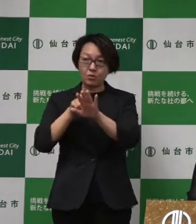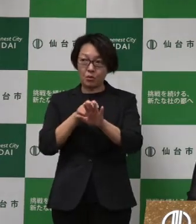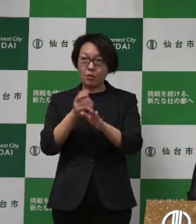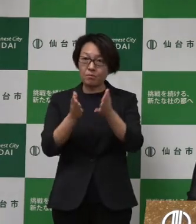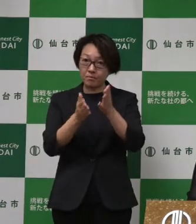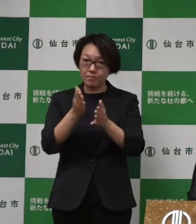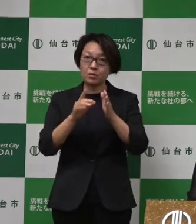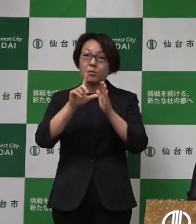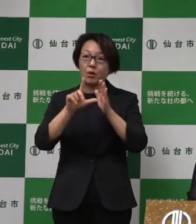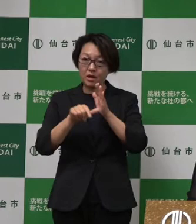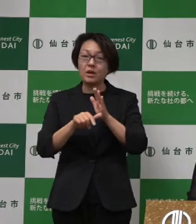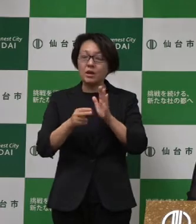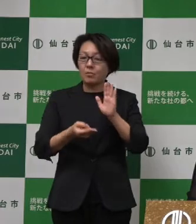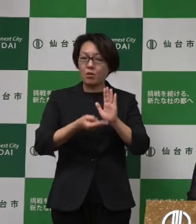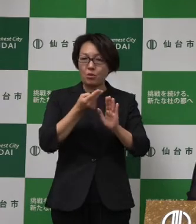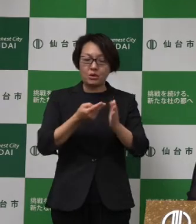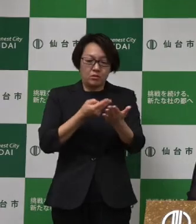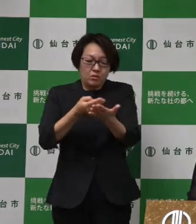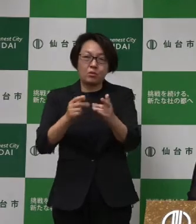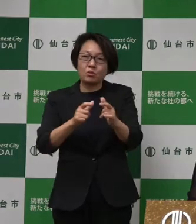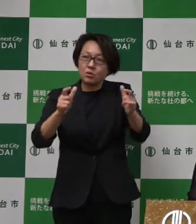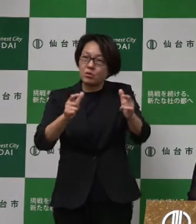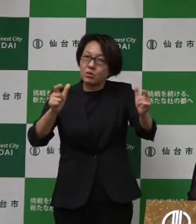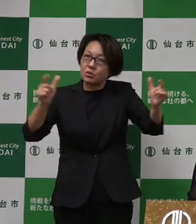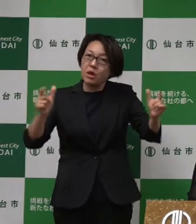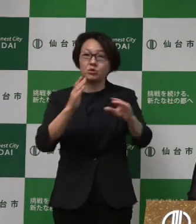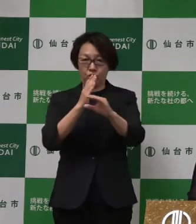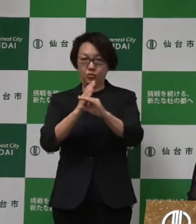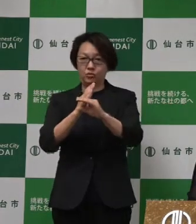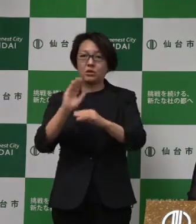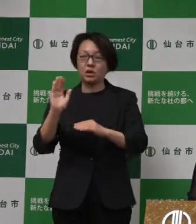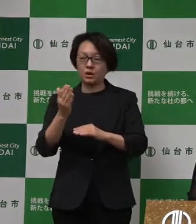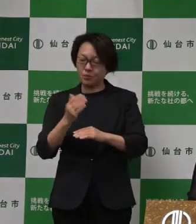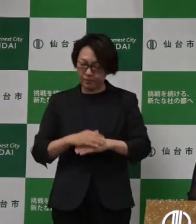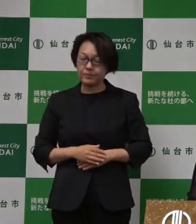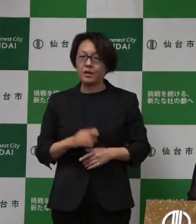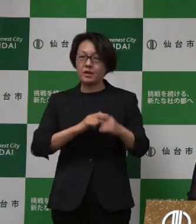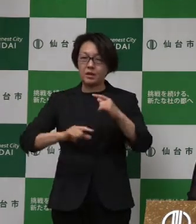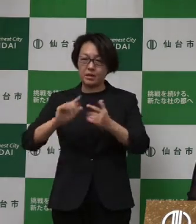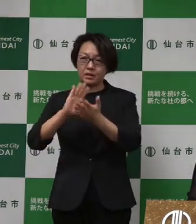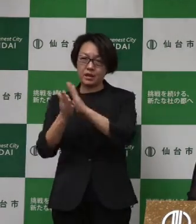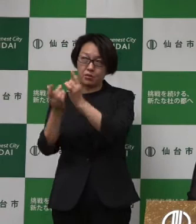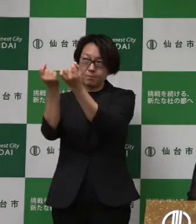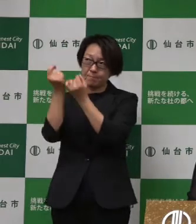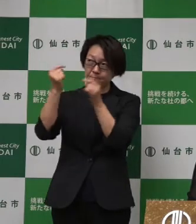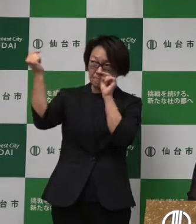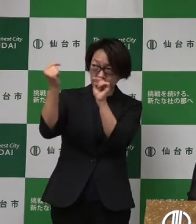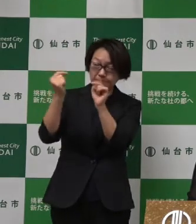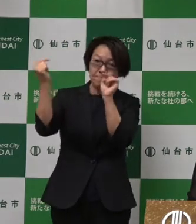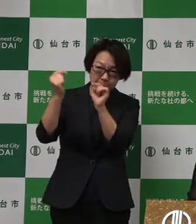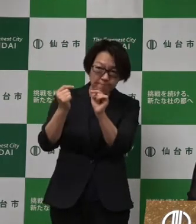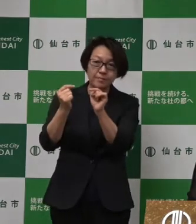時増床、増設しているところですけれども、なおですね、県と調整を図ってさらな